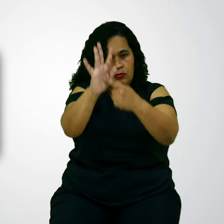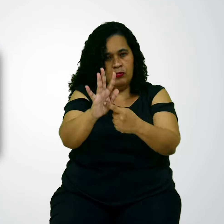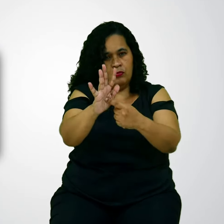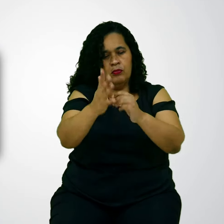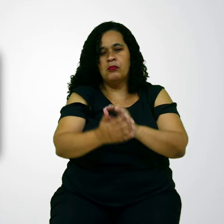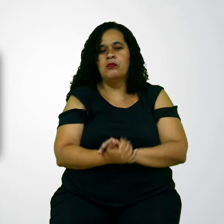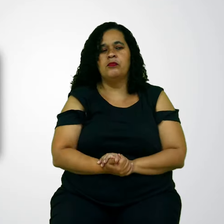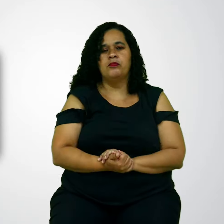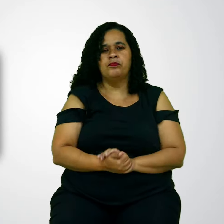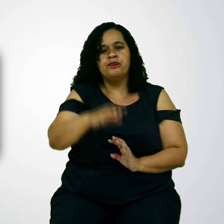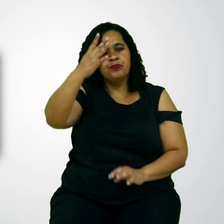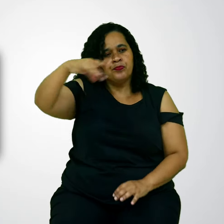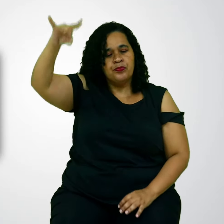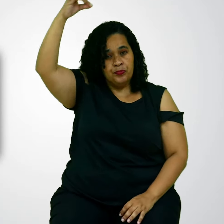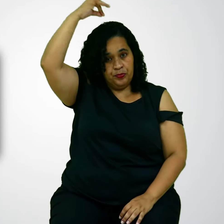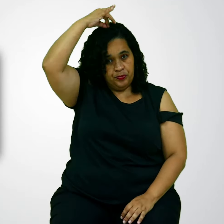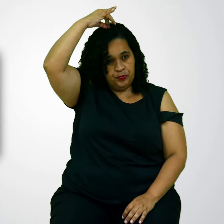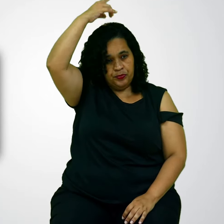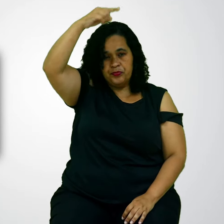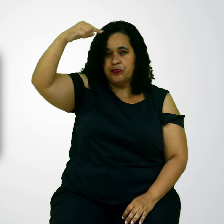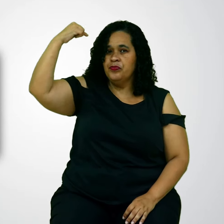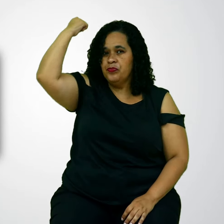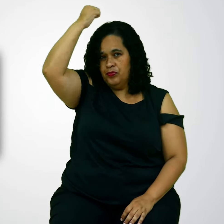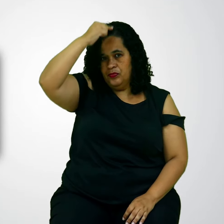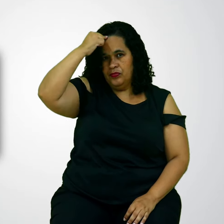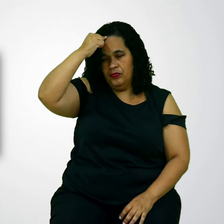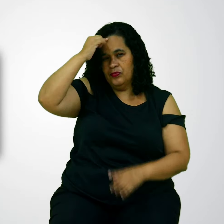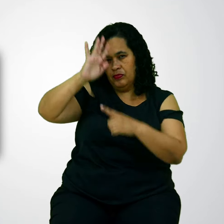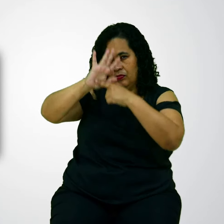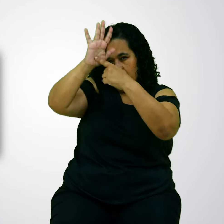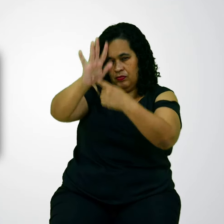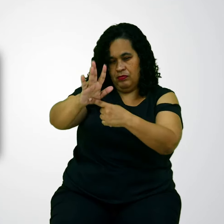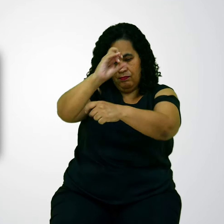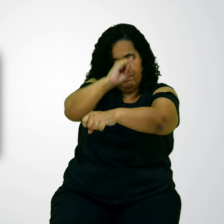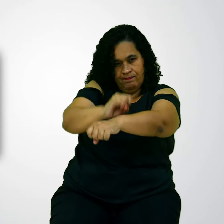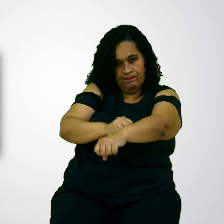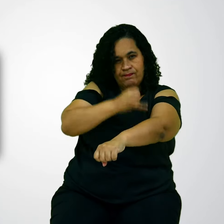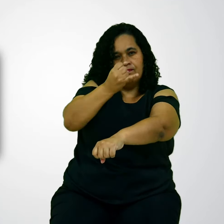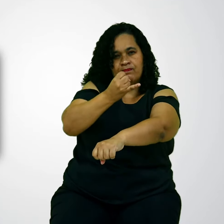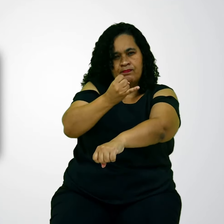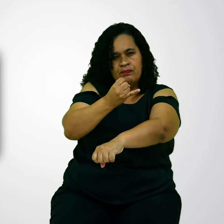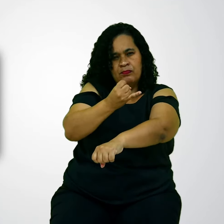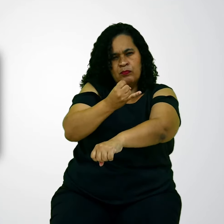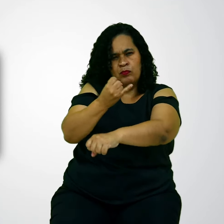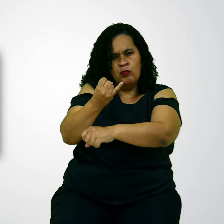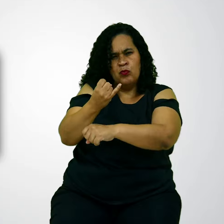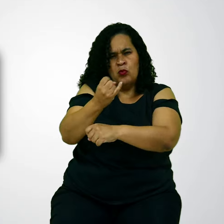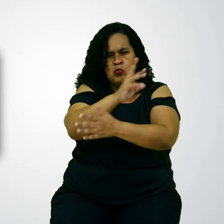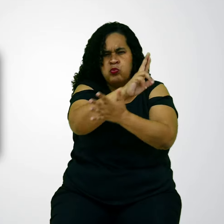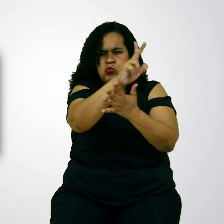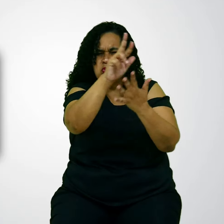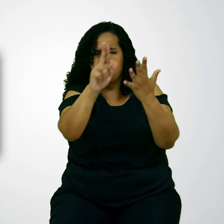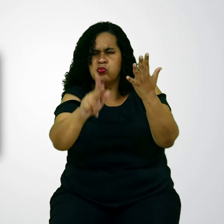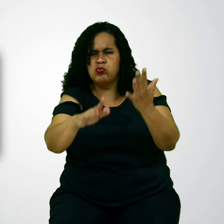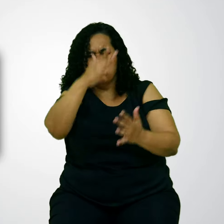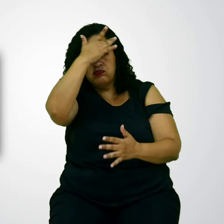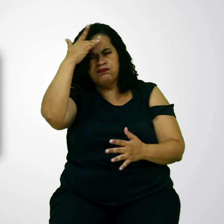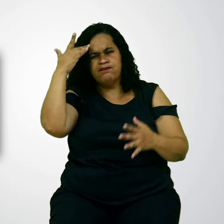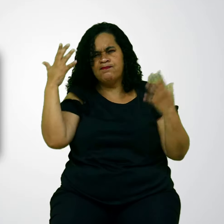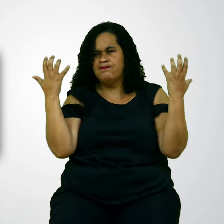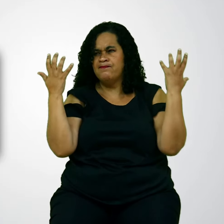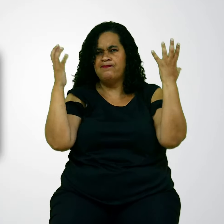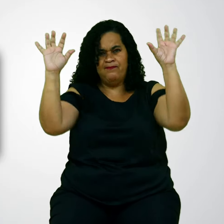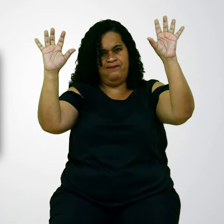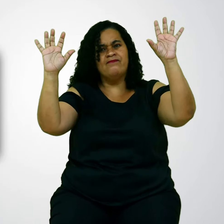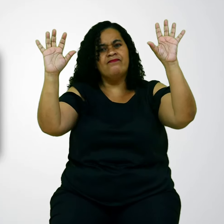sábios entendidos que estão em Jerusalém, né, milhares de pessoas estavam ali entre a festa e Pentecostes, o texto vai dizer assim, ó,